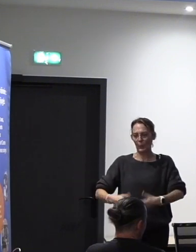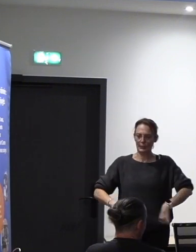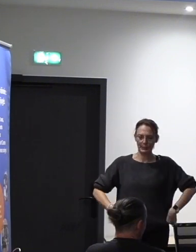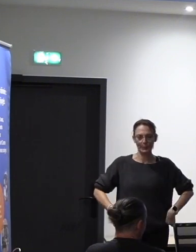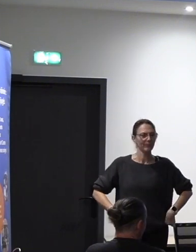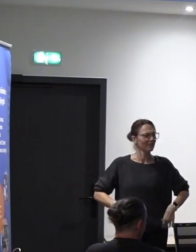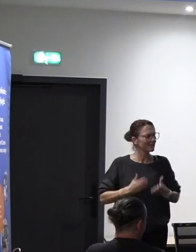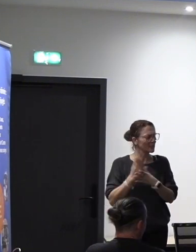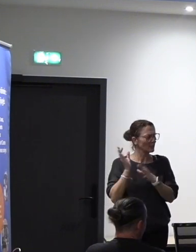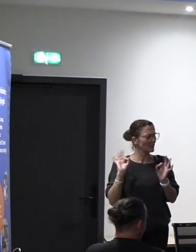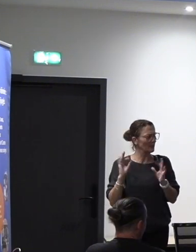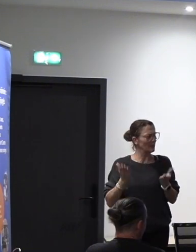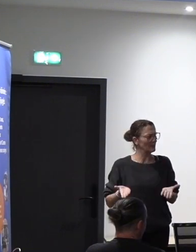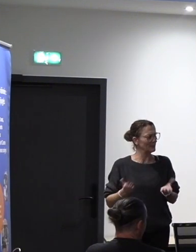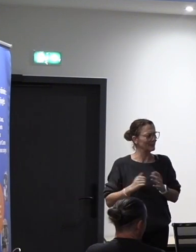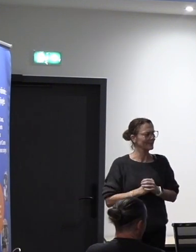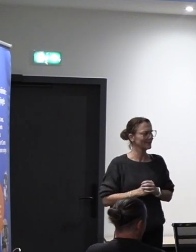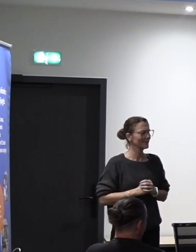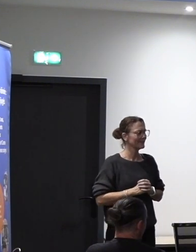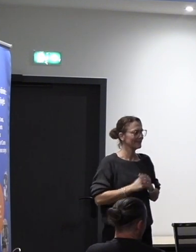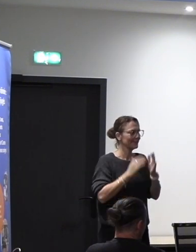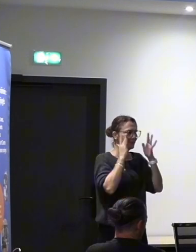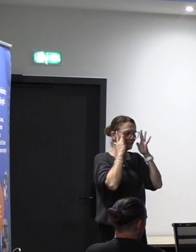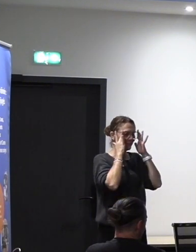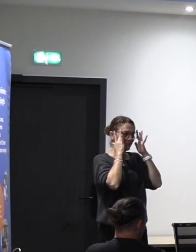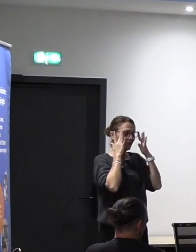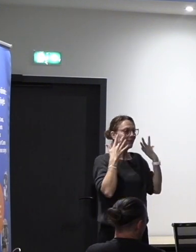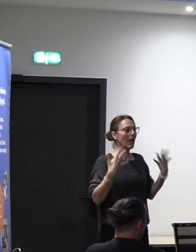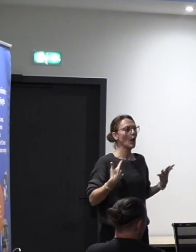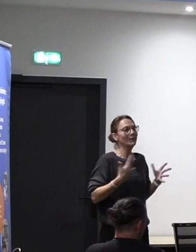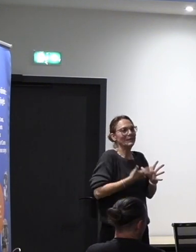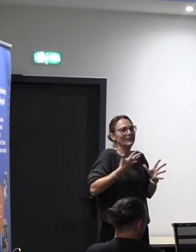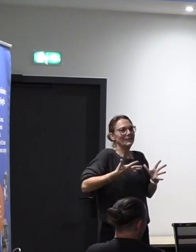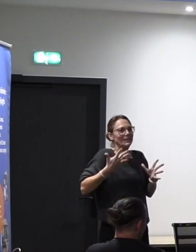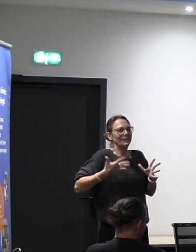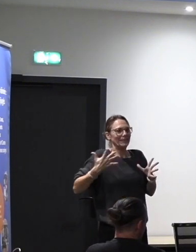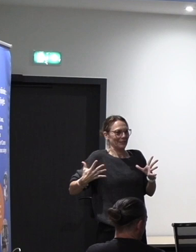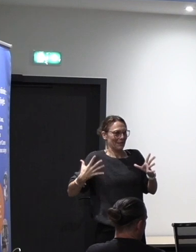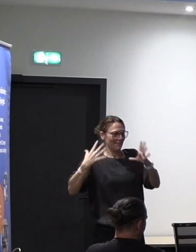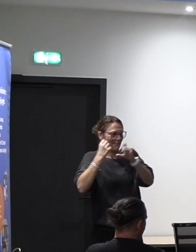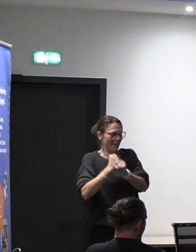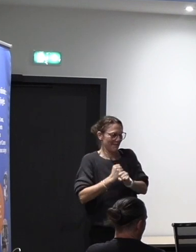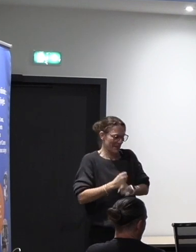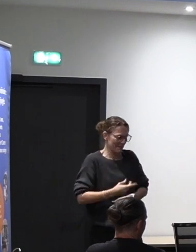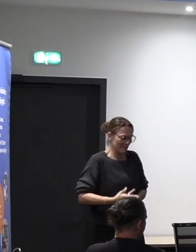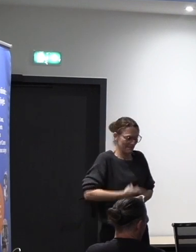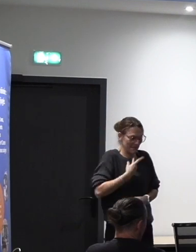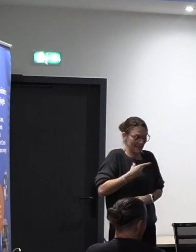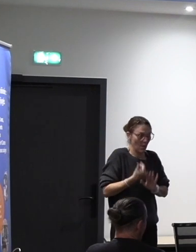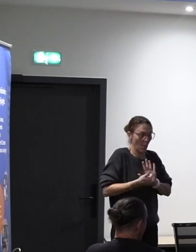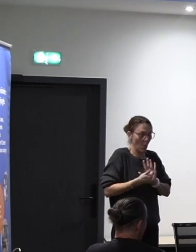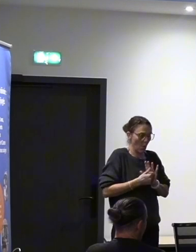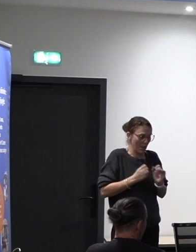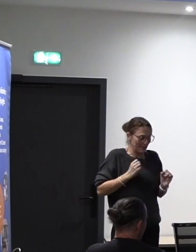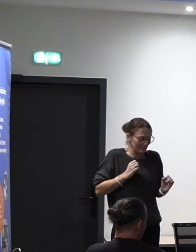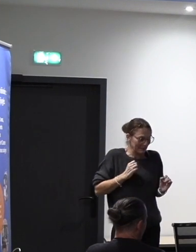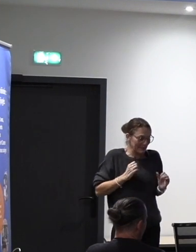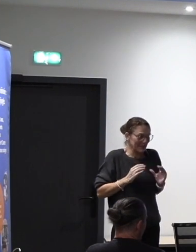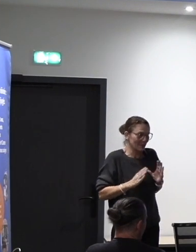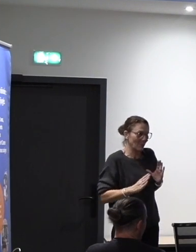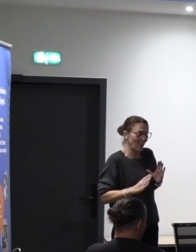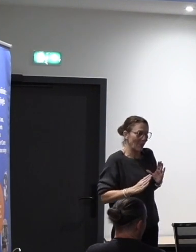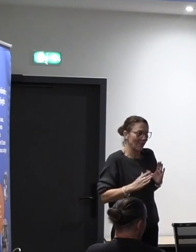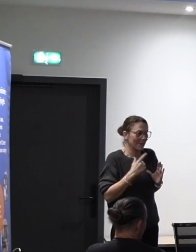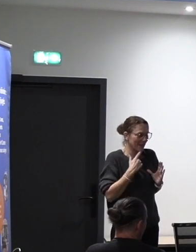n'a pas beaucoup de sens. Et pour conclure cette longue chose, je vous dirais que la médecine est une médiation. C'est quoi une médiation ?